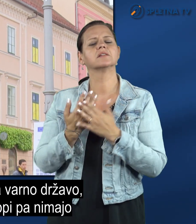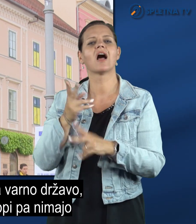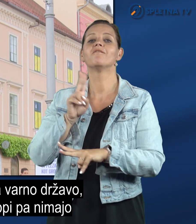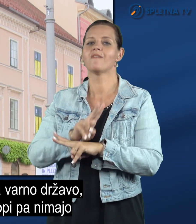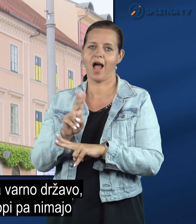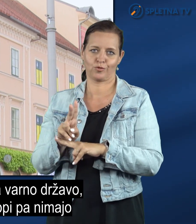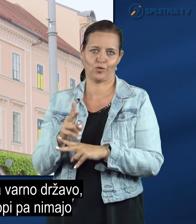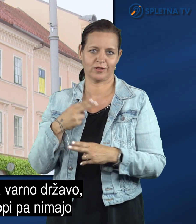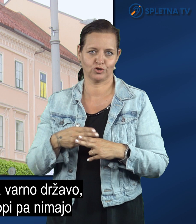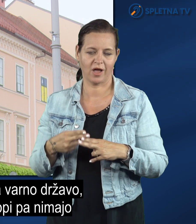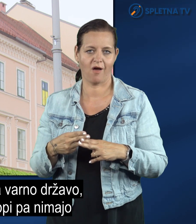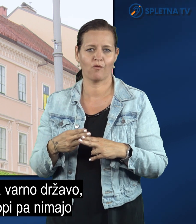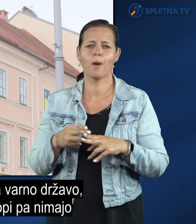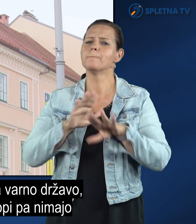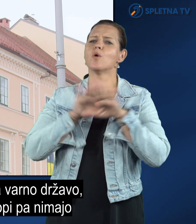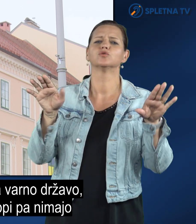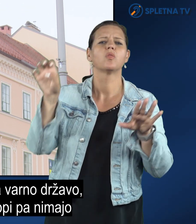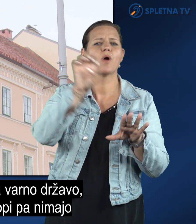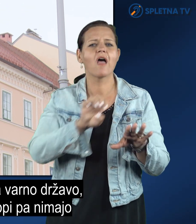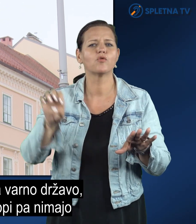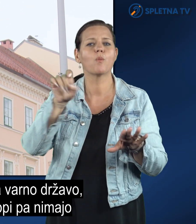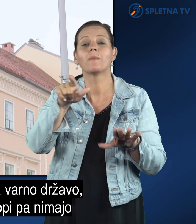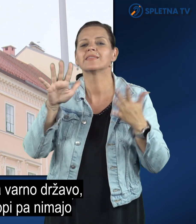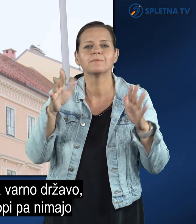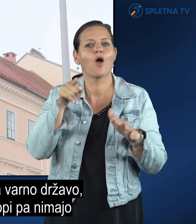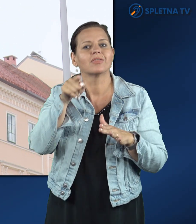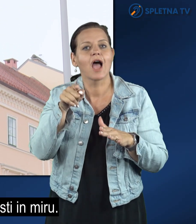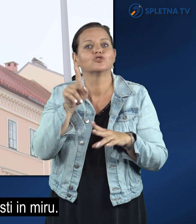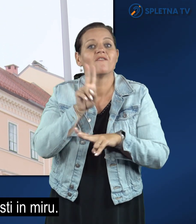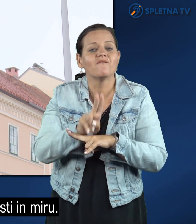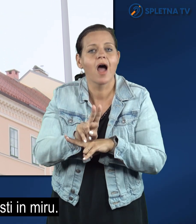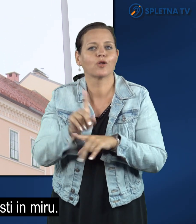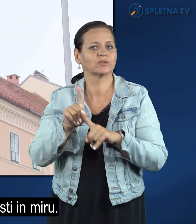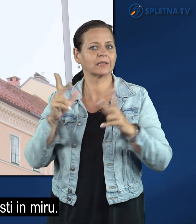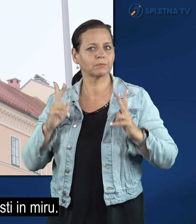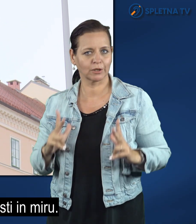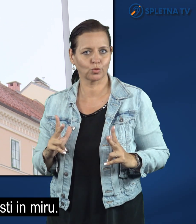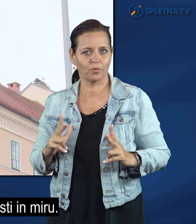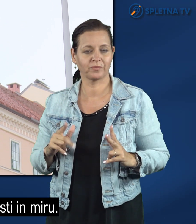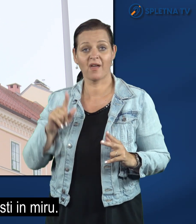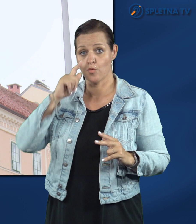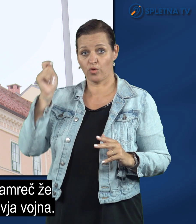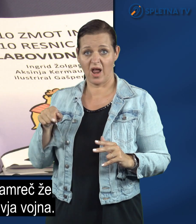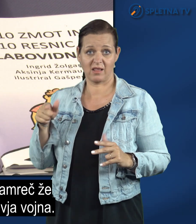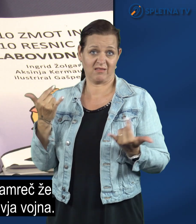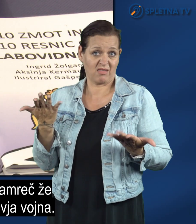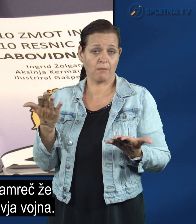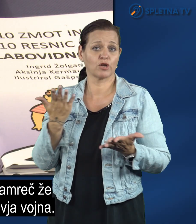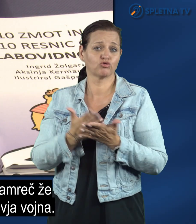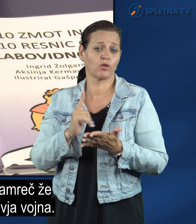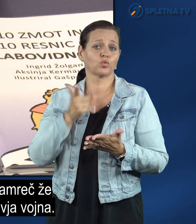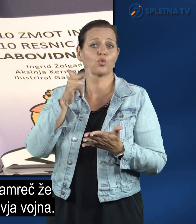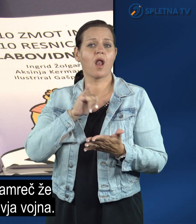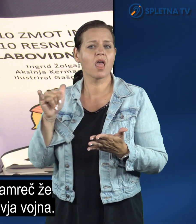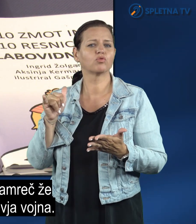Slovenija velja za varno državo. Povsod po Evropi pa nimajo takšne varnosti in miru. V Ukrajini